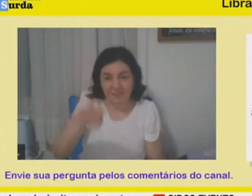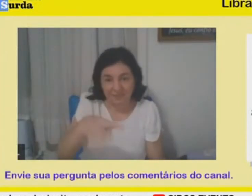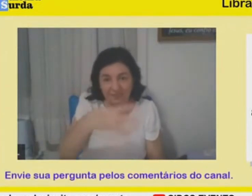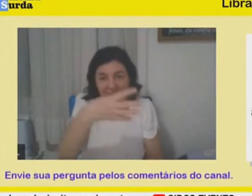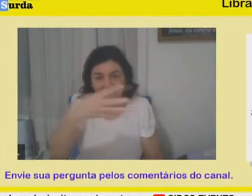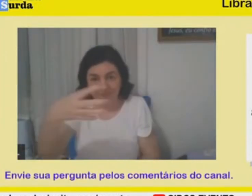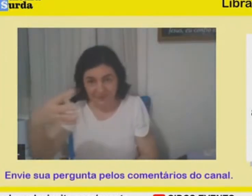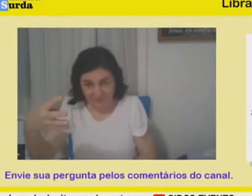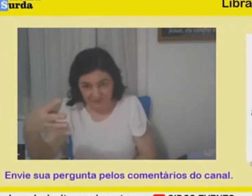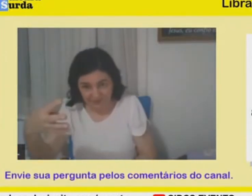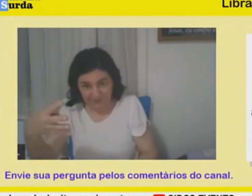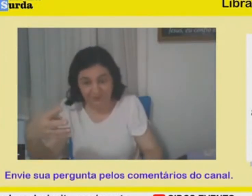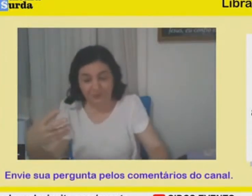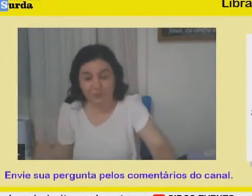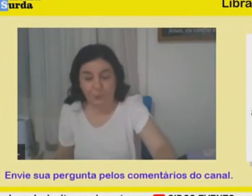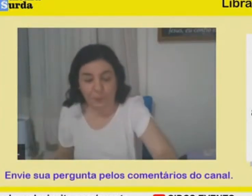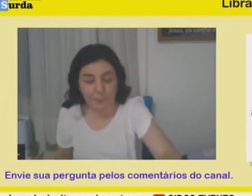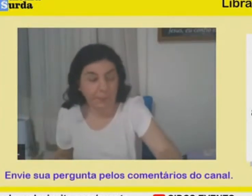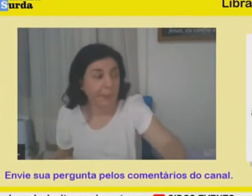Este é o sinal.